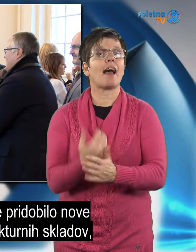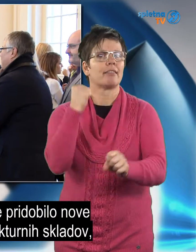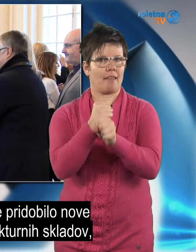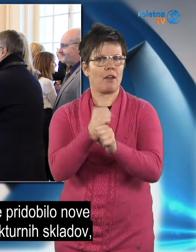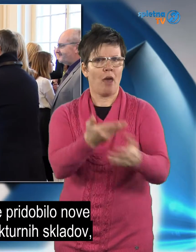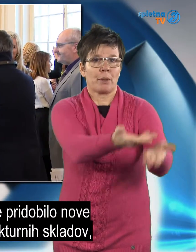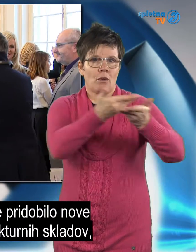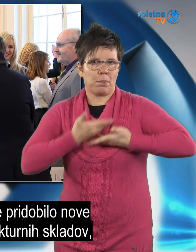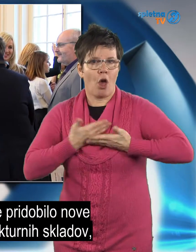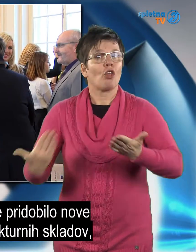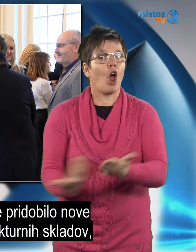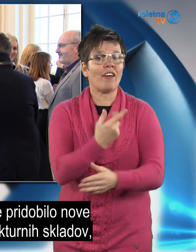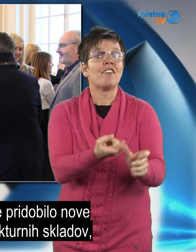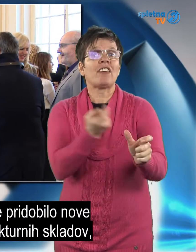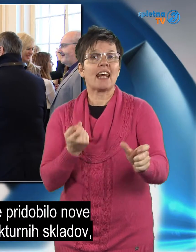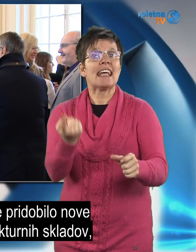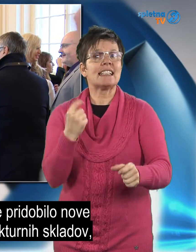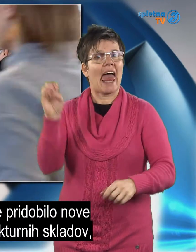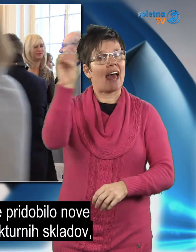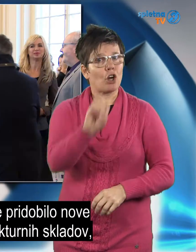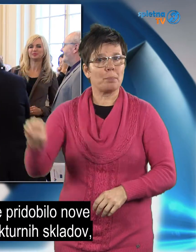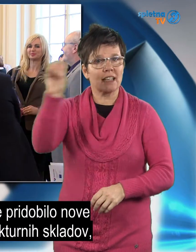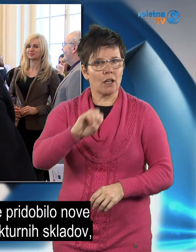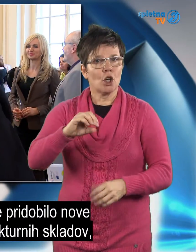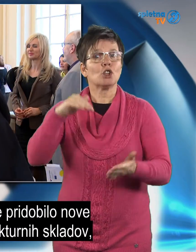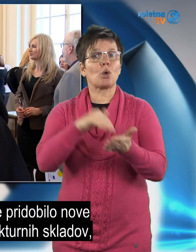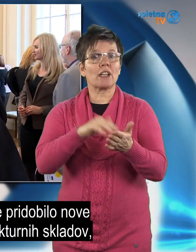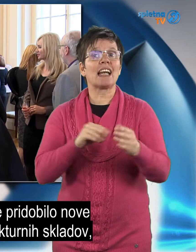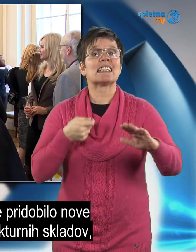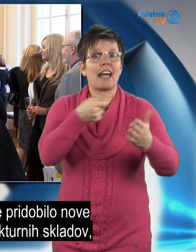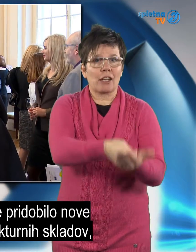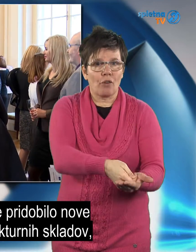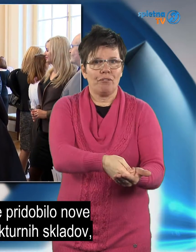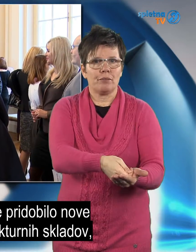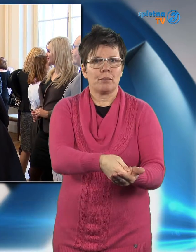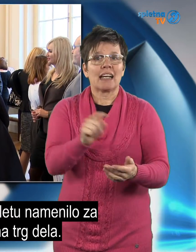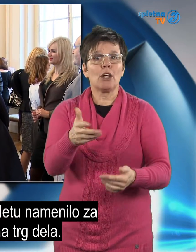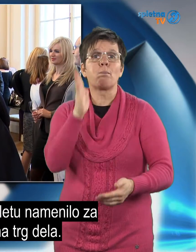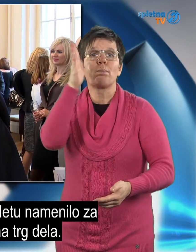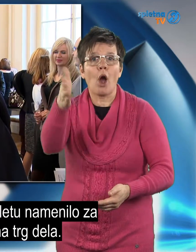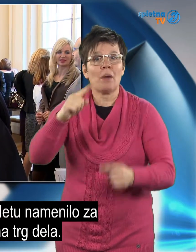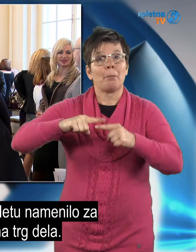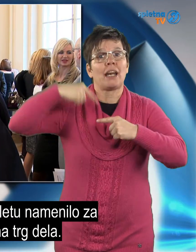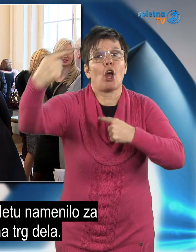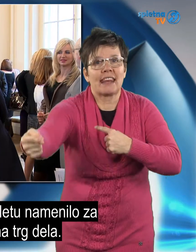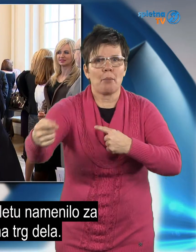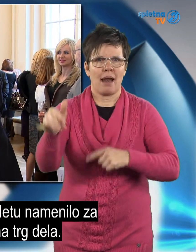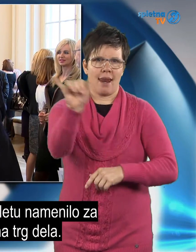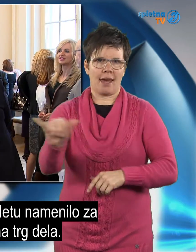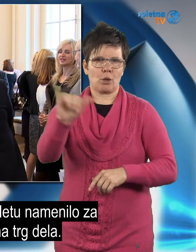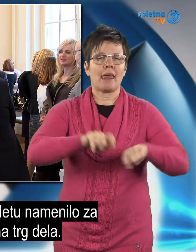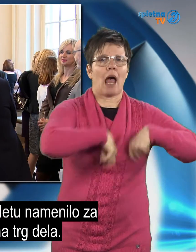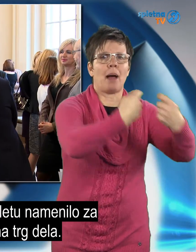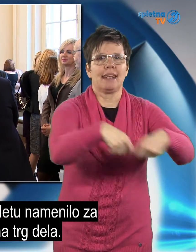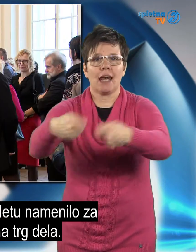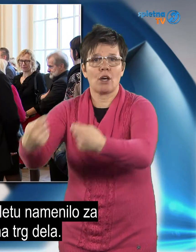Ministrstvo za delo je pridobilo nove vire iz evropskih strukturnih skladov, ki jih bo v prihodnjem letu namenilo za prehod